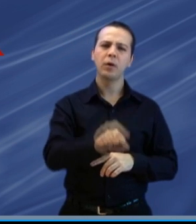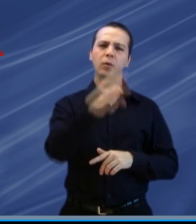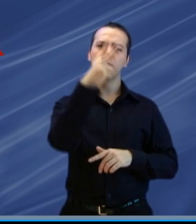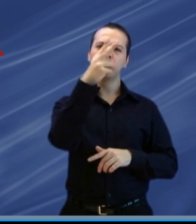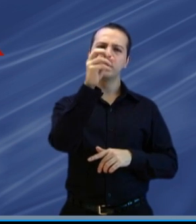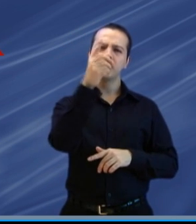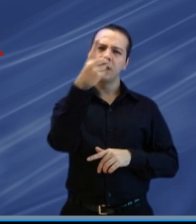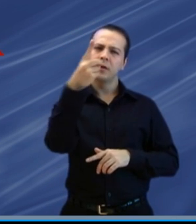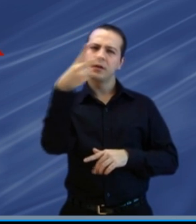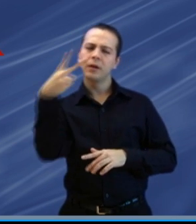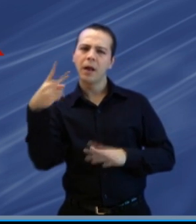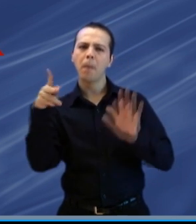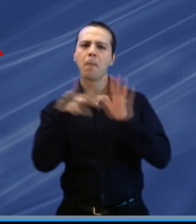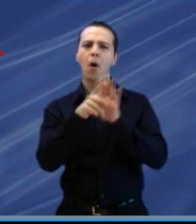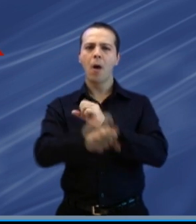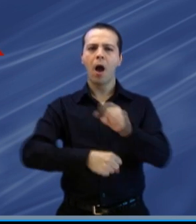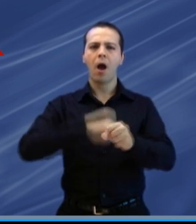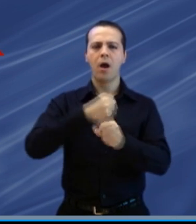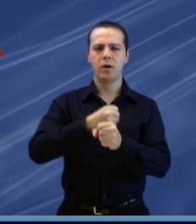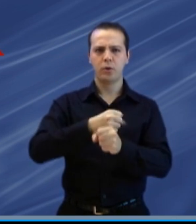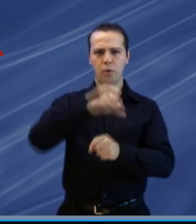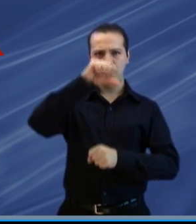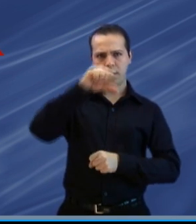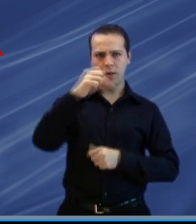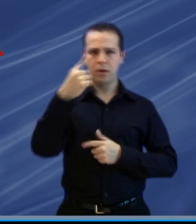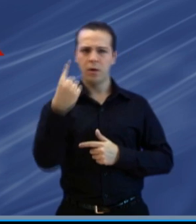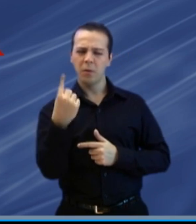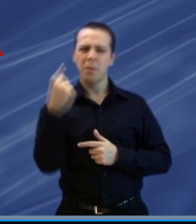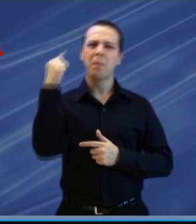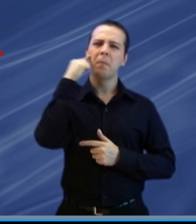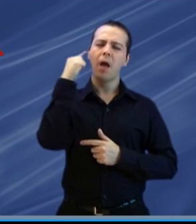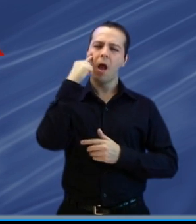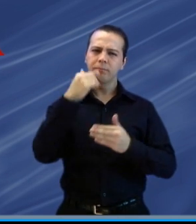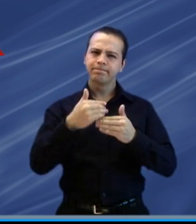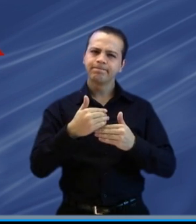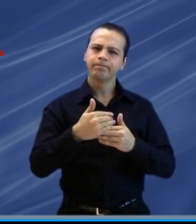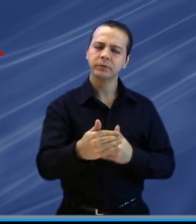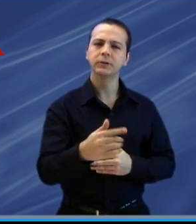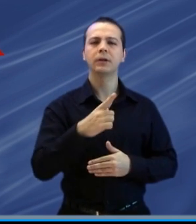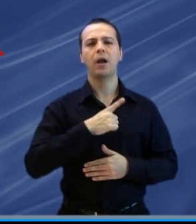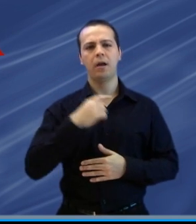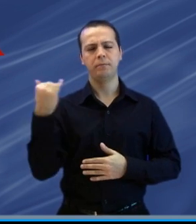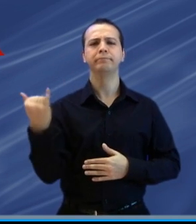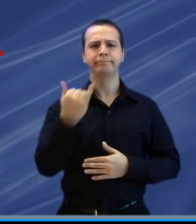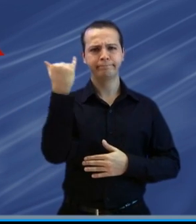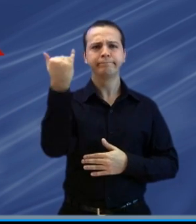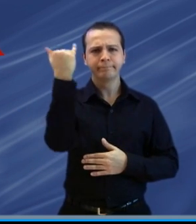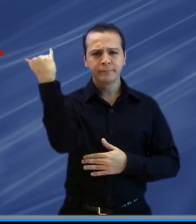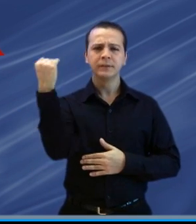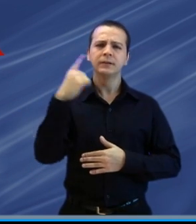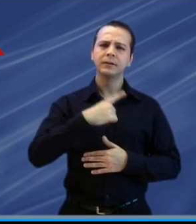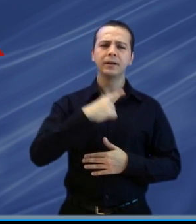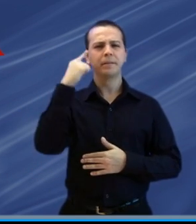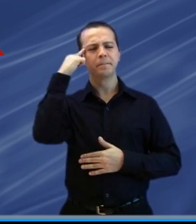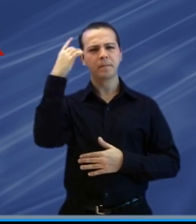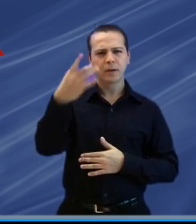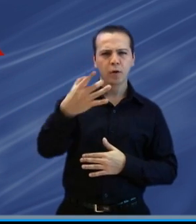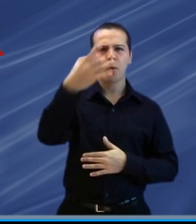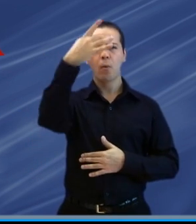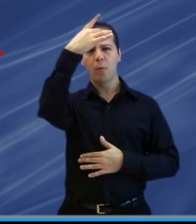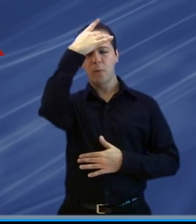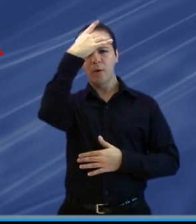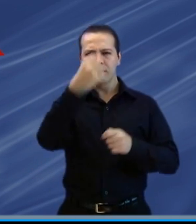8.213 de 91, é um passo importante. Quer dizer, ela mais do que nada, ela cria